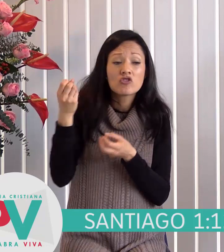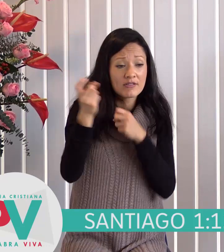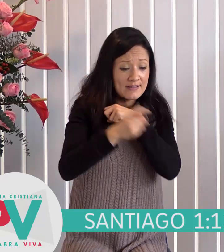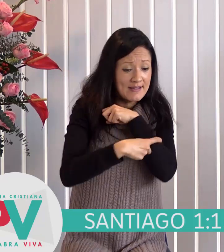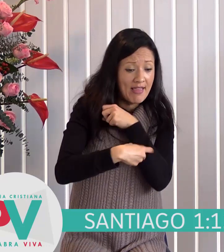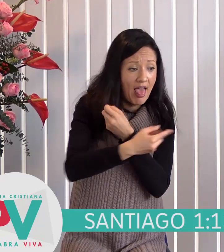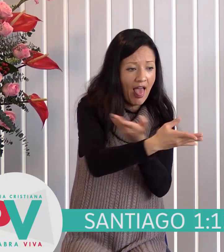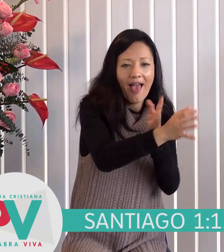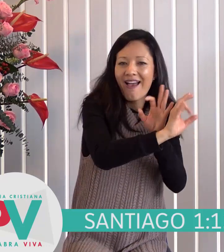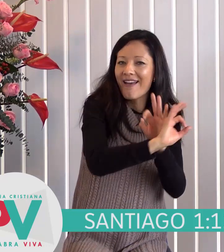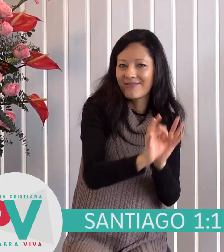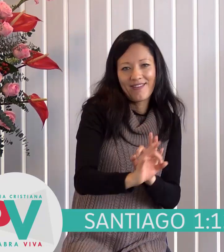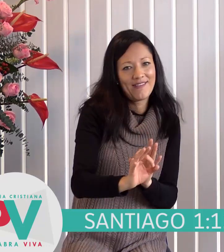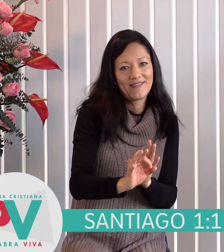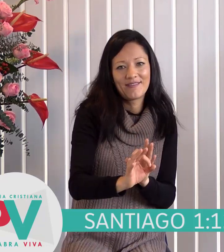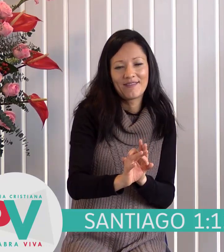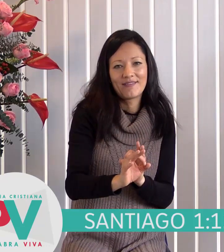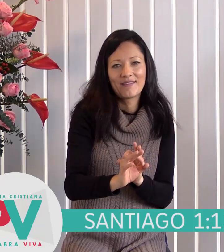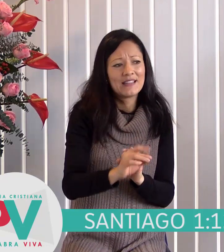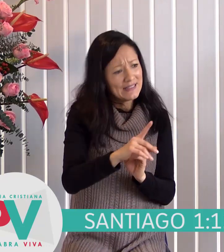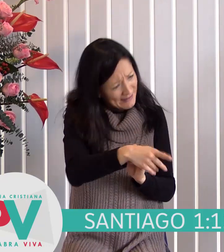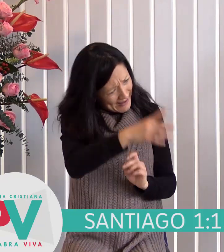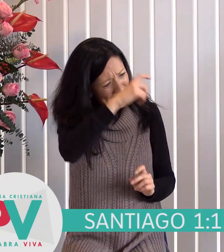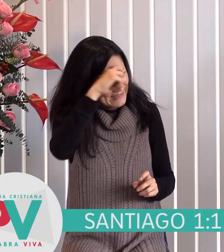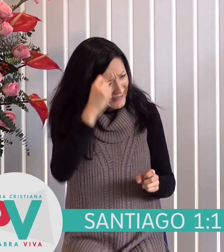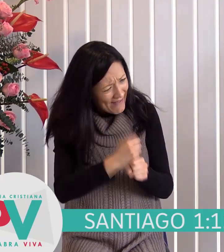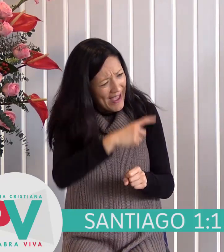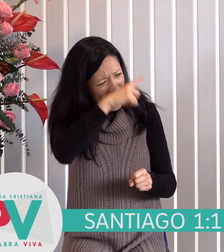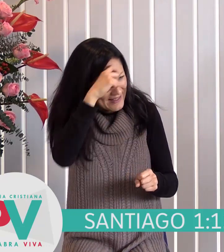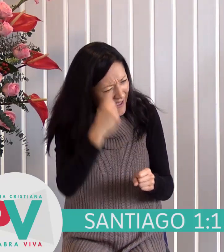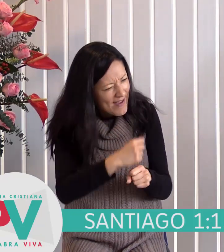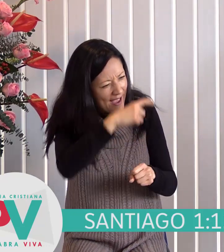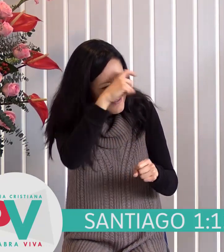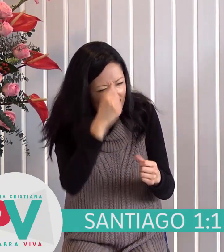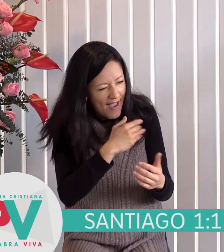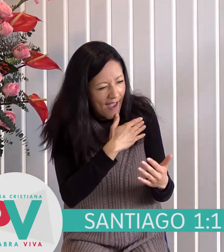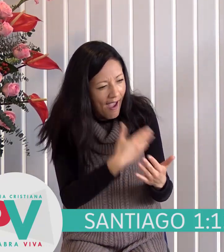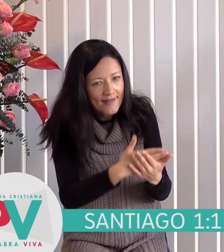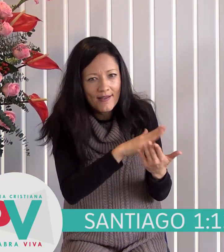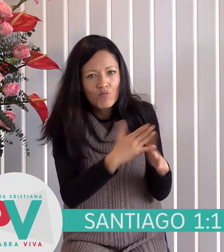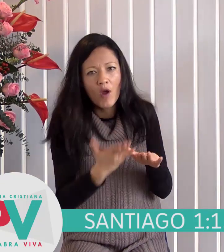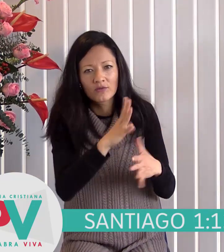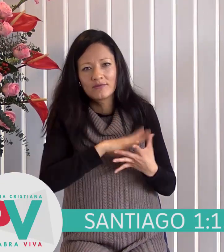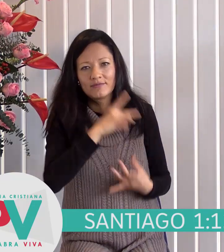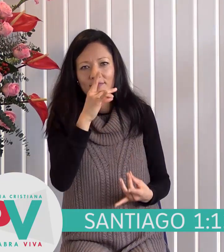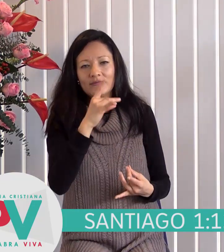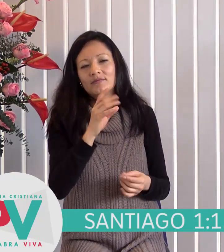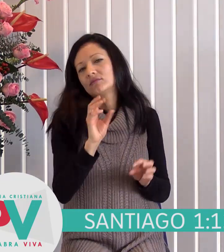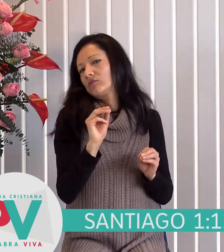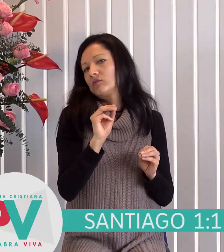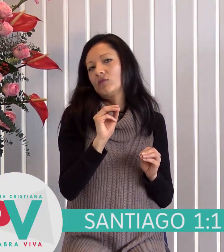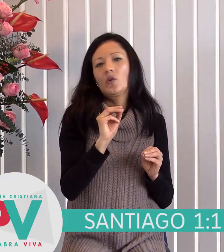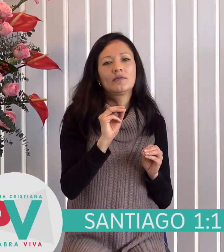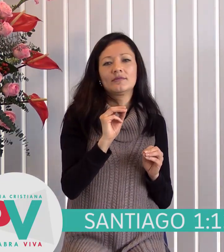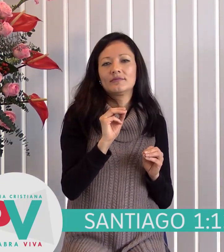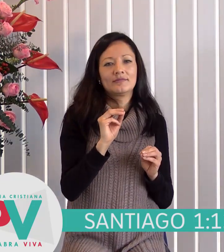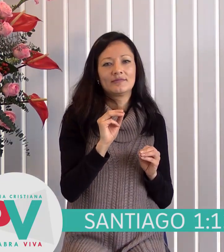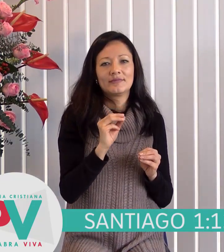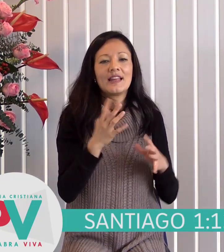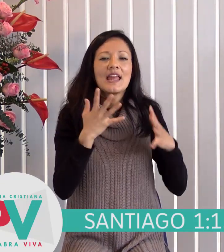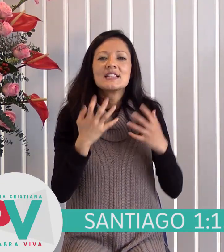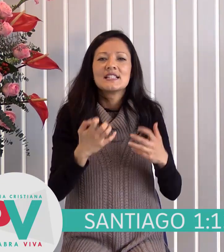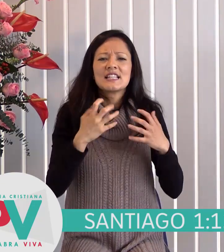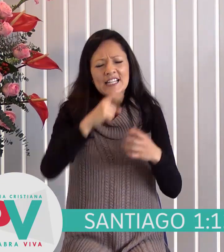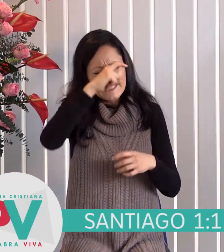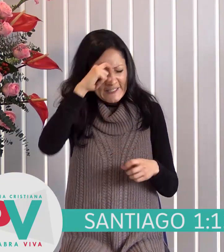Entonces Dios no le está poniendo ahí, oiga, trabaje hasta que... No, el que quiere trabajar hasta desgañitarse,